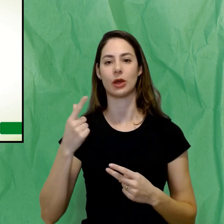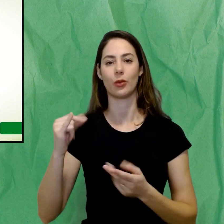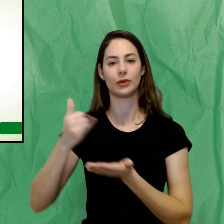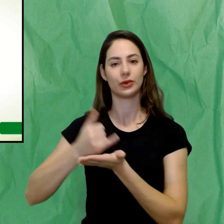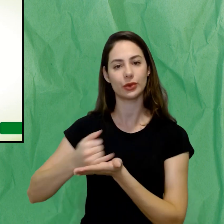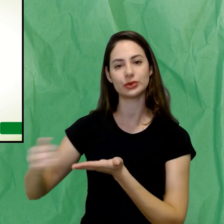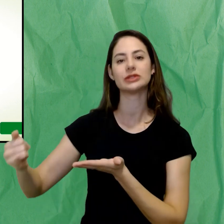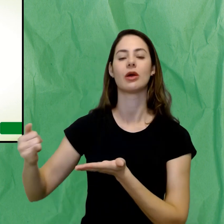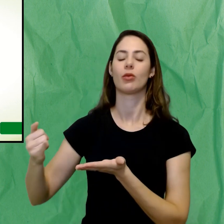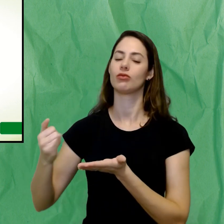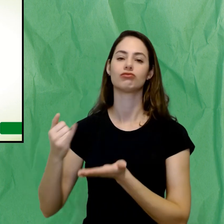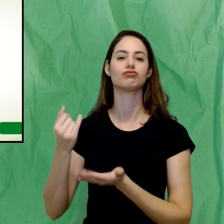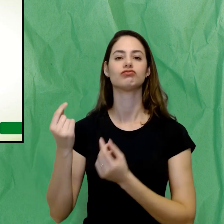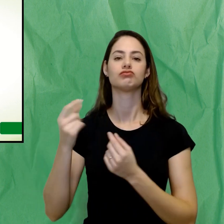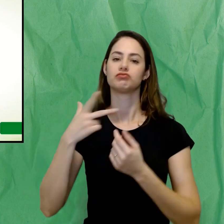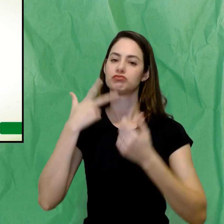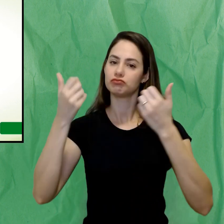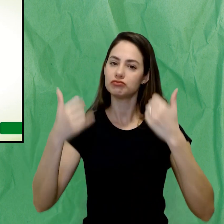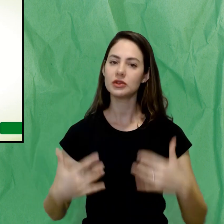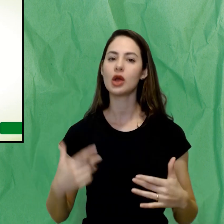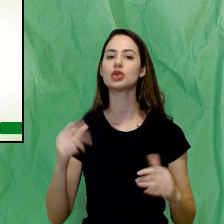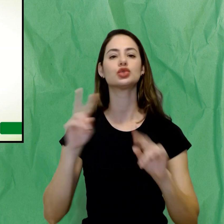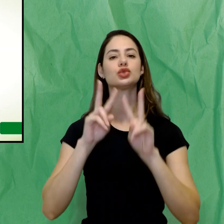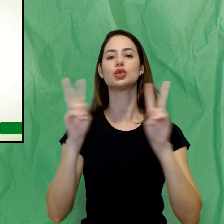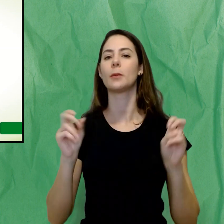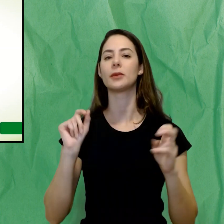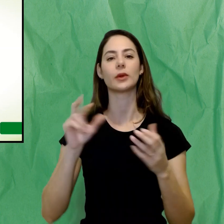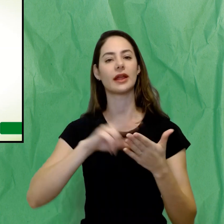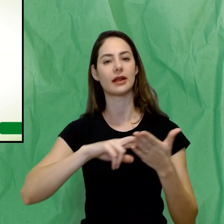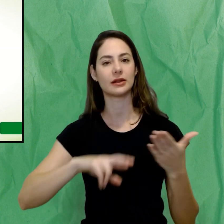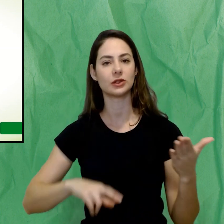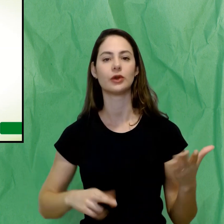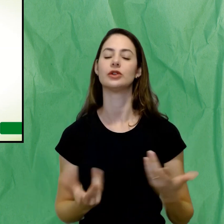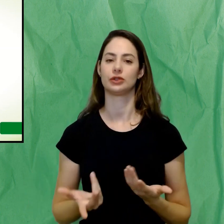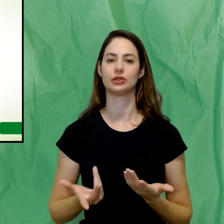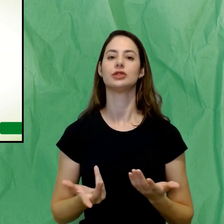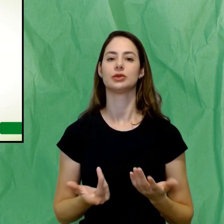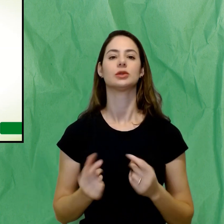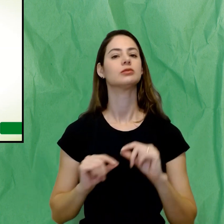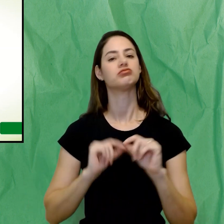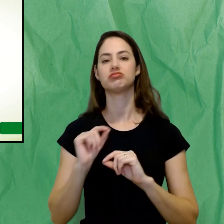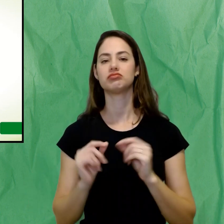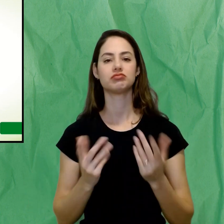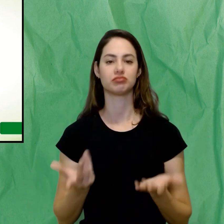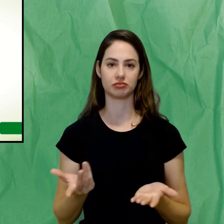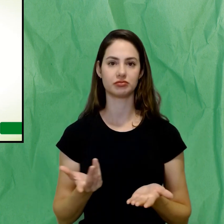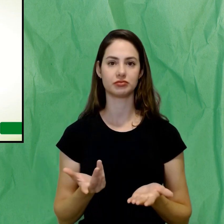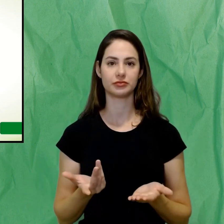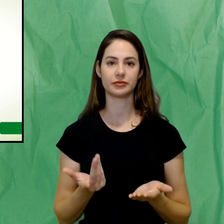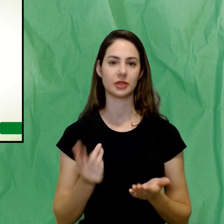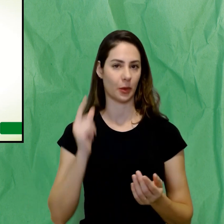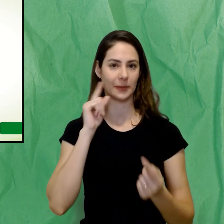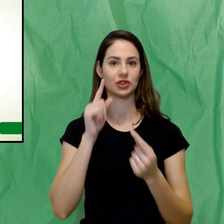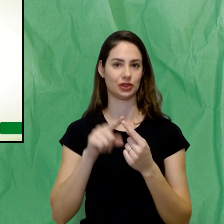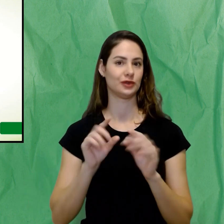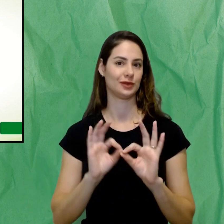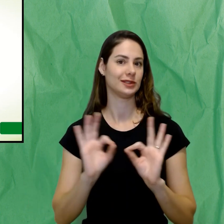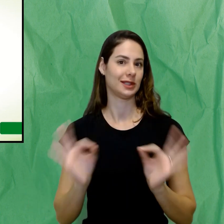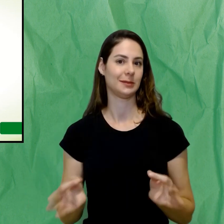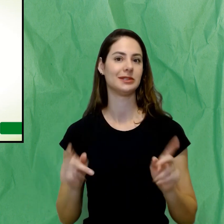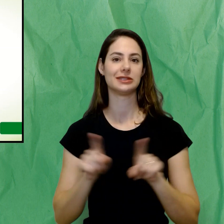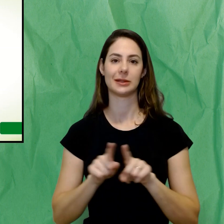sobre o que você vai reportar naquele relatório, né? De uma maneira